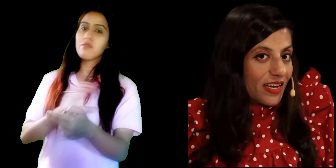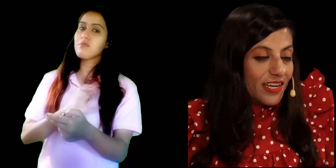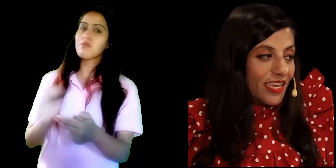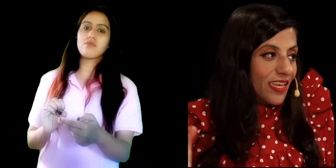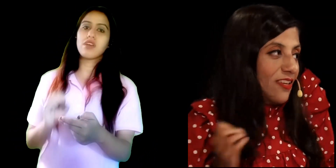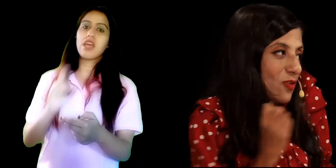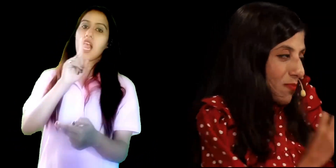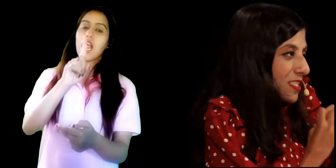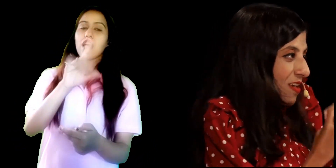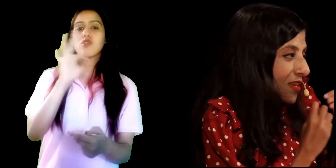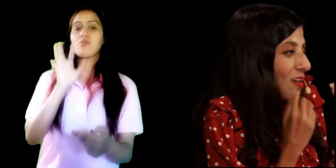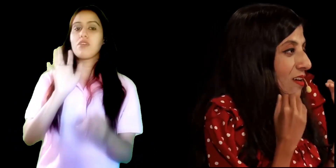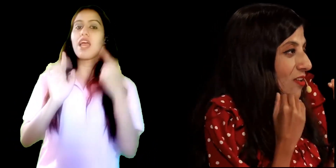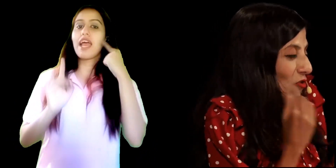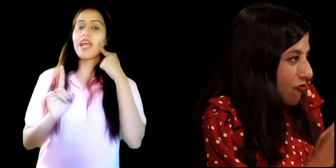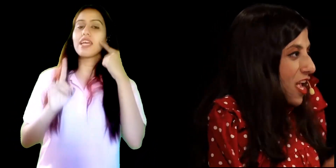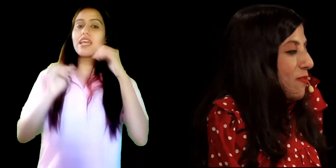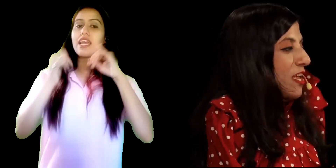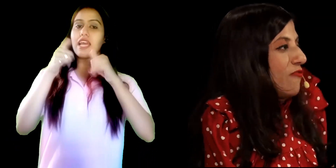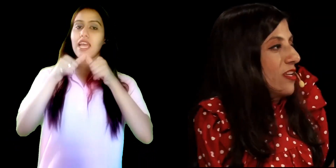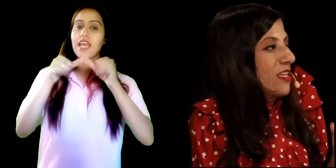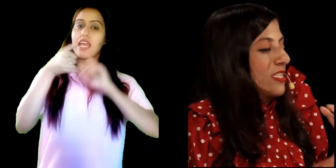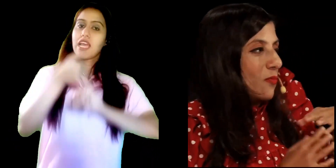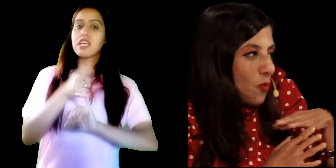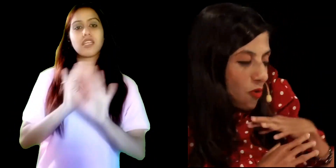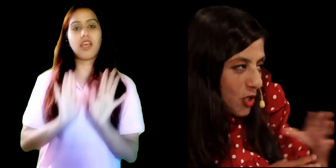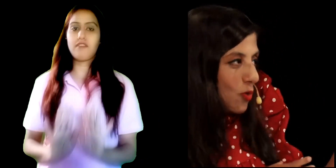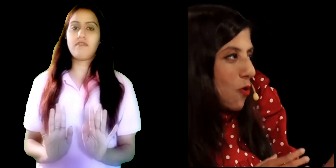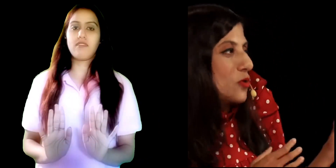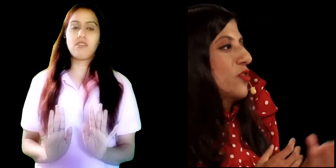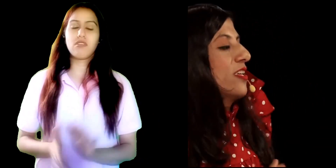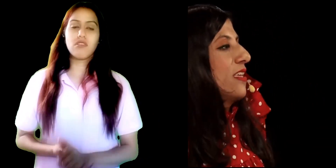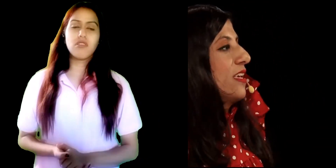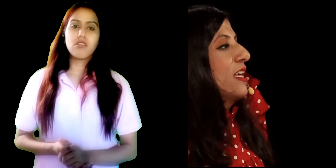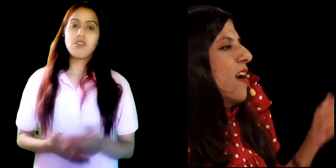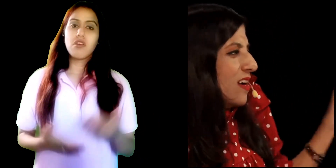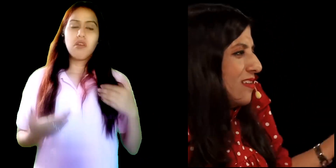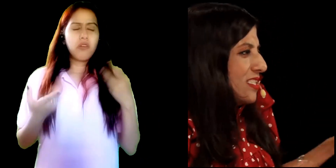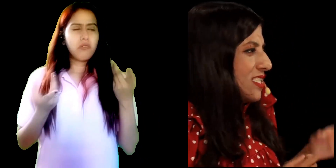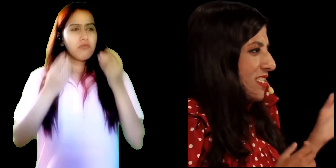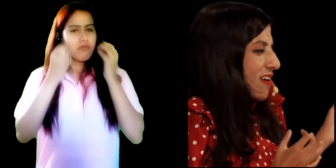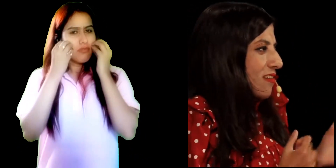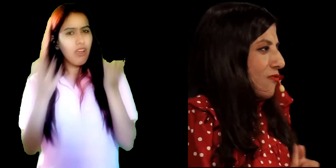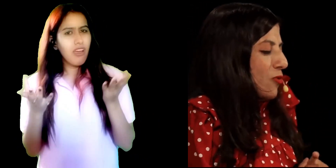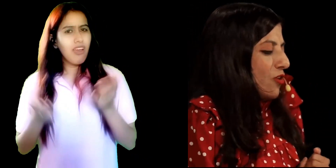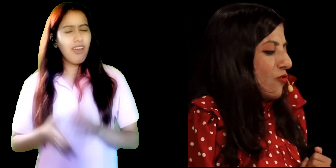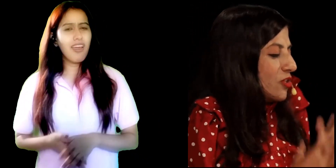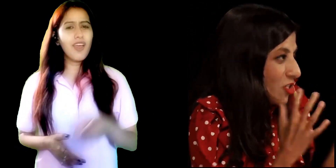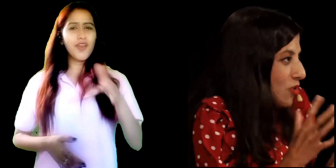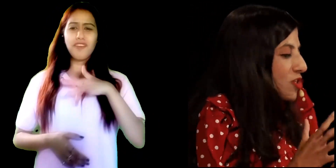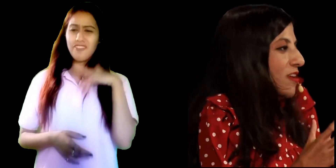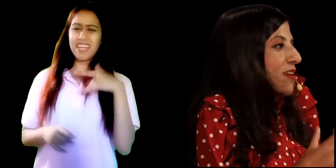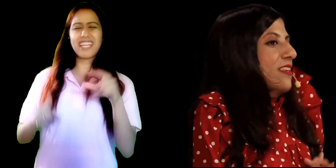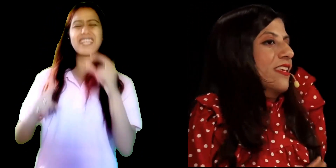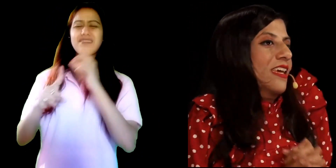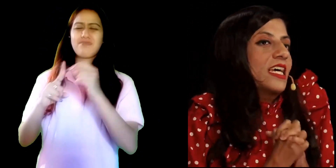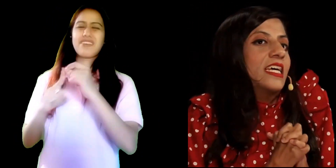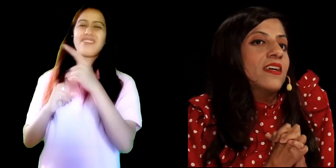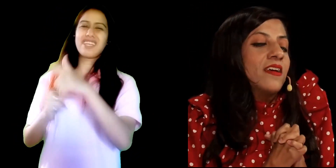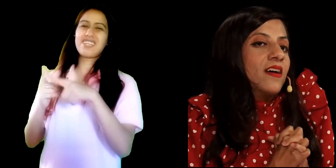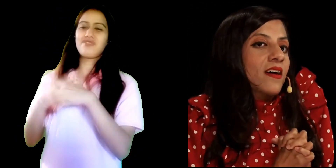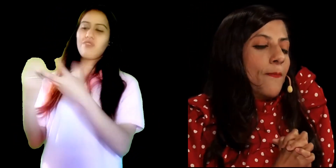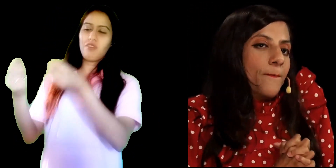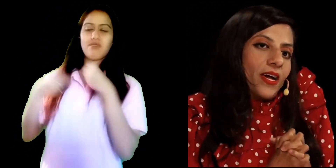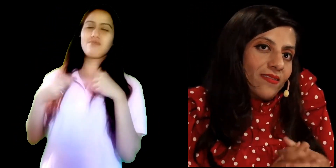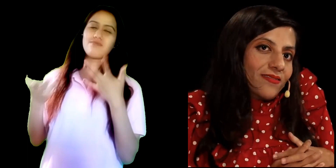इकलौता मैंडेट है कि वो सबके साथ फेयर बिहेव करे, सबको इक्वल अपॉर्चुनिटी दे, आर्टिकल 16 आर्टिकल 14 ऑफ कॉन्स्टिट्यूशन ये कहता